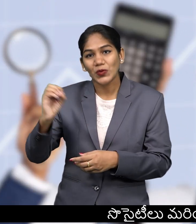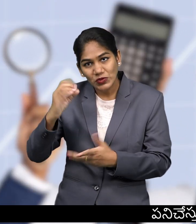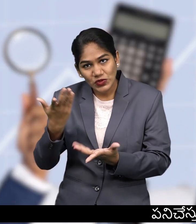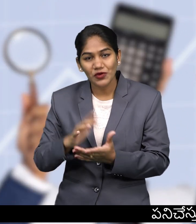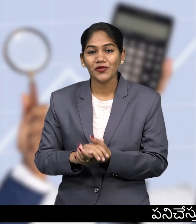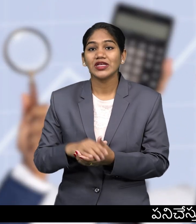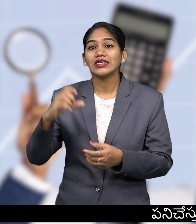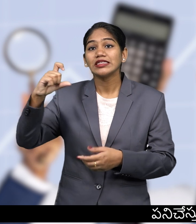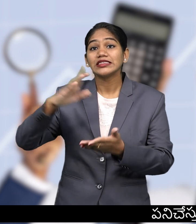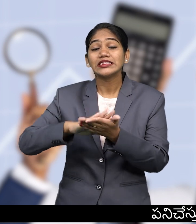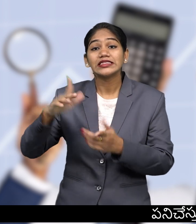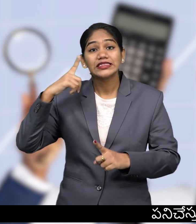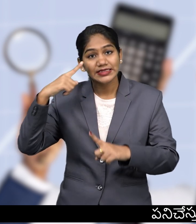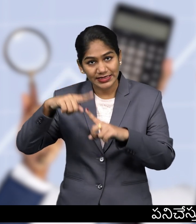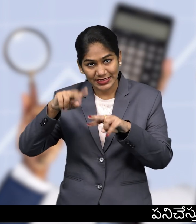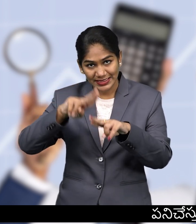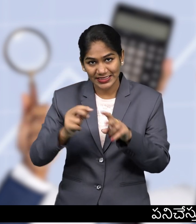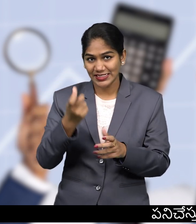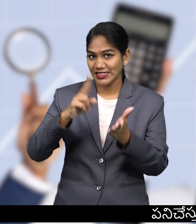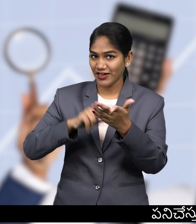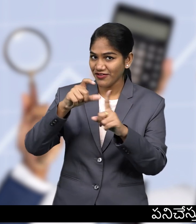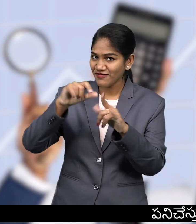సేవలలో పనిచేస్తున్న వివిధ సిబ్బంది.